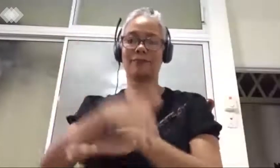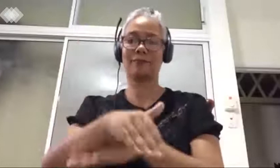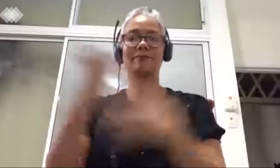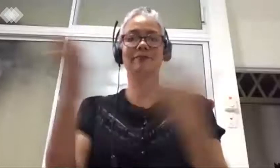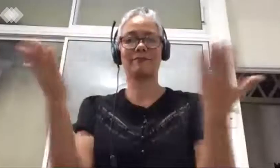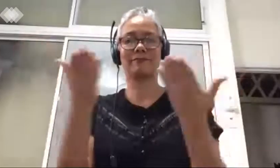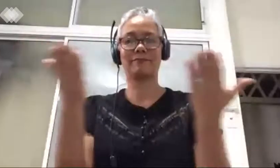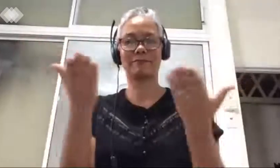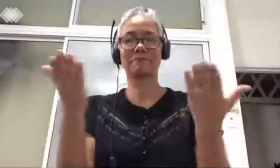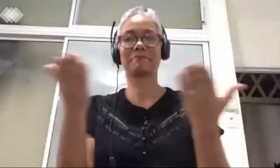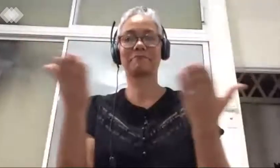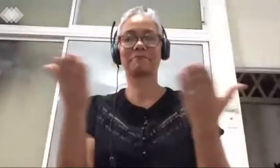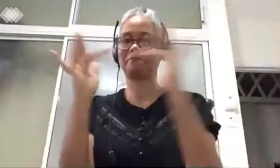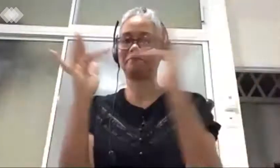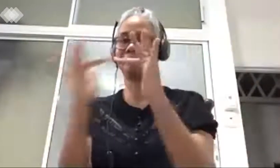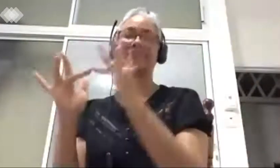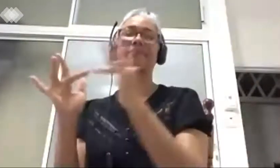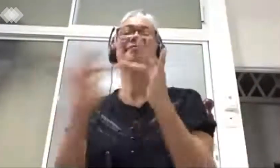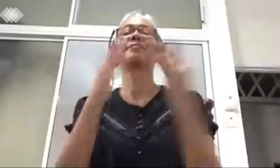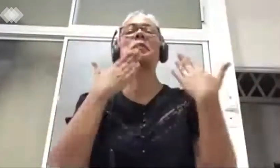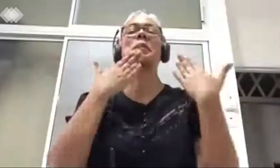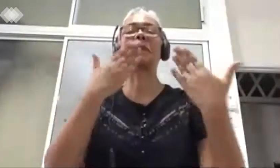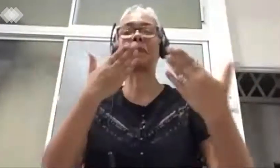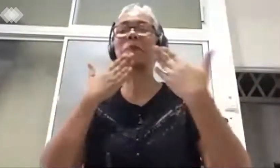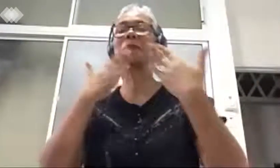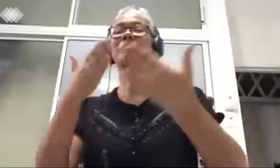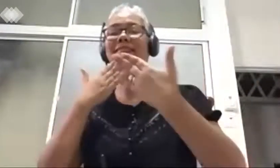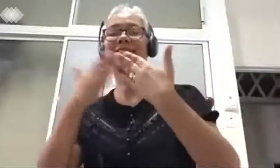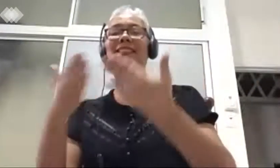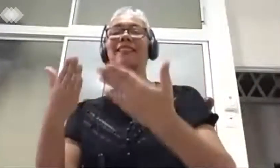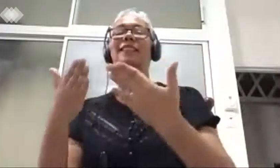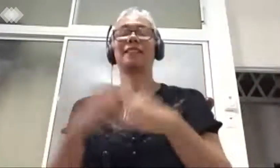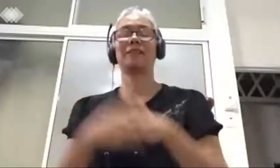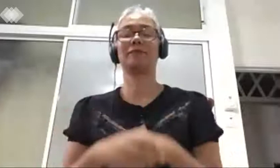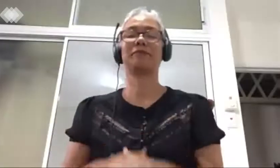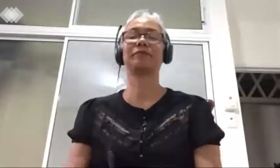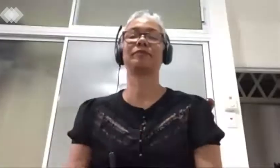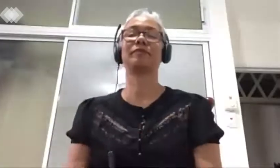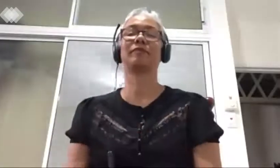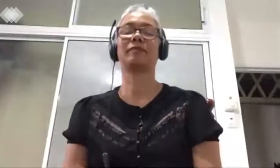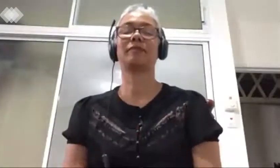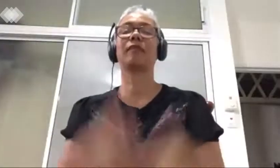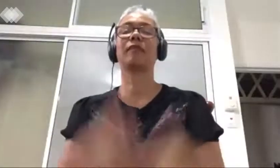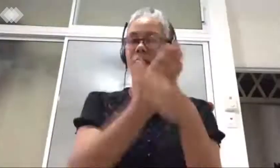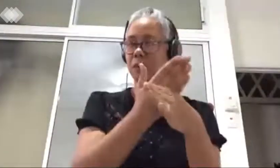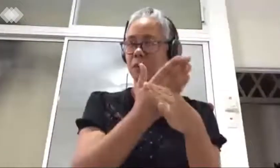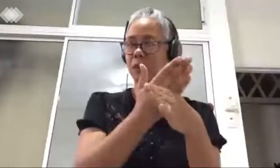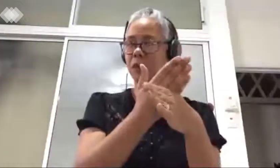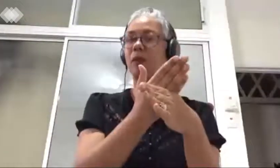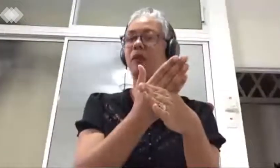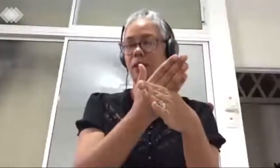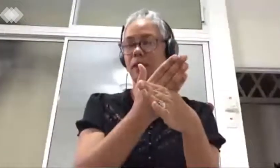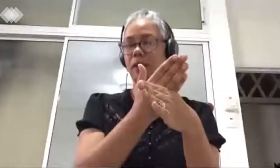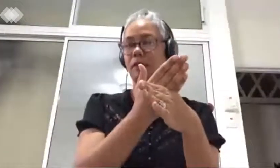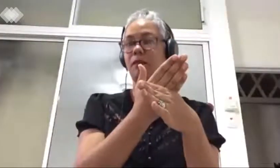acompaña en esta tarde, en esta charla, psicólogos comunicándose a través de lengua de